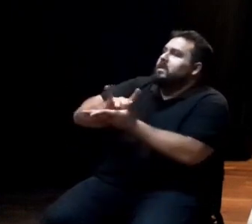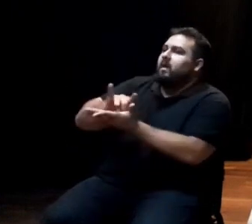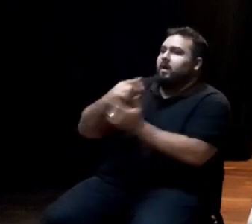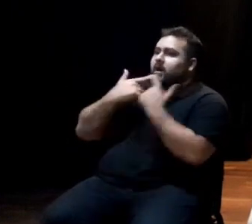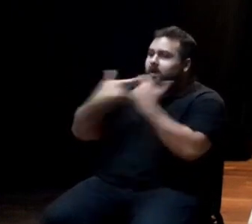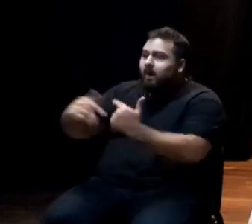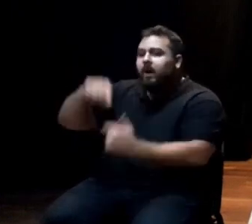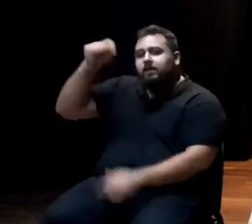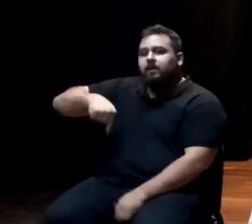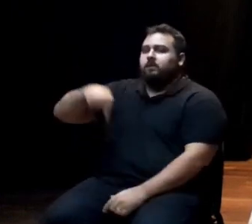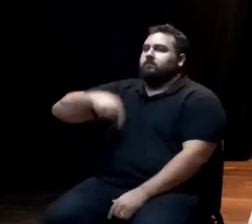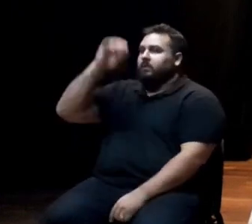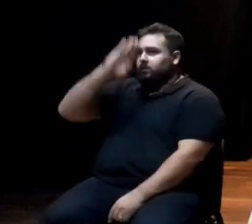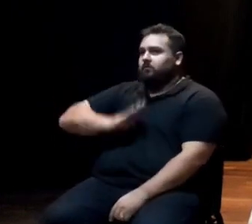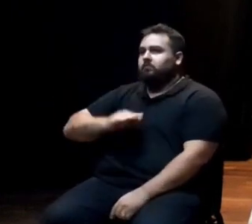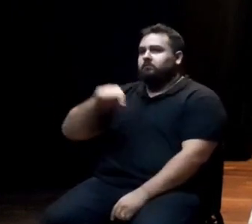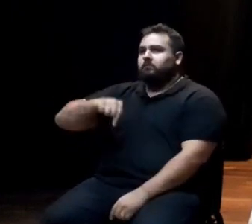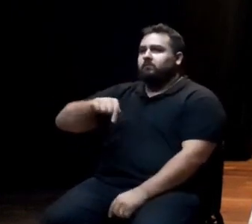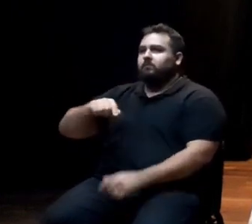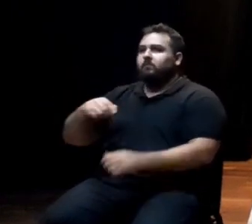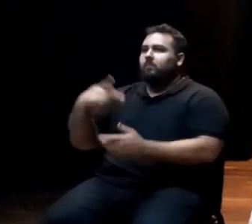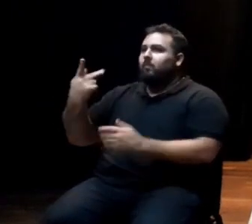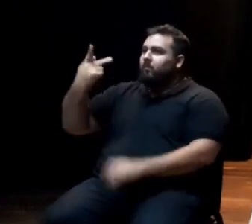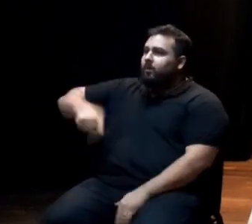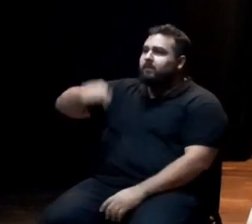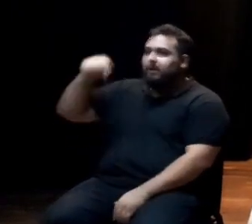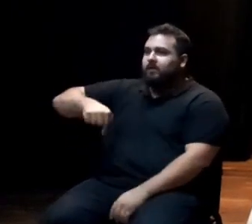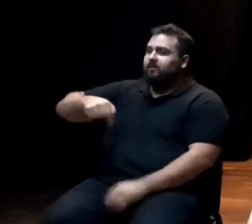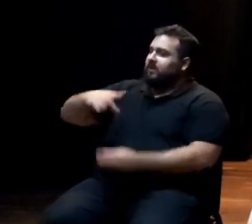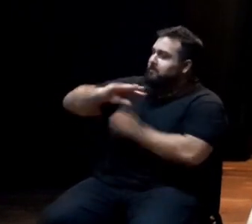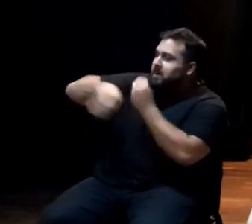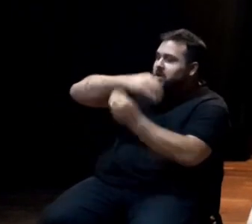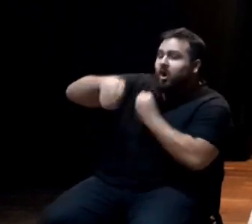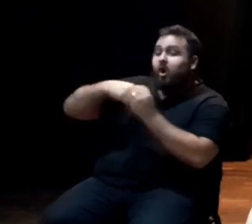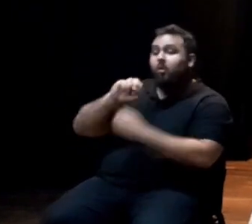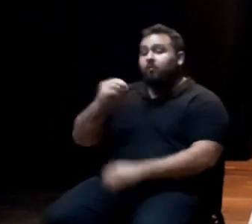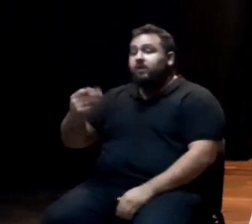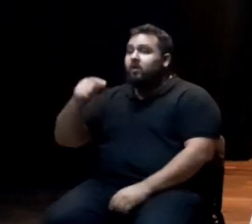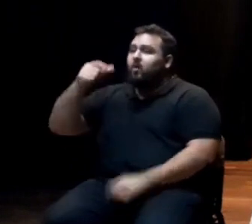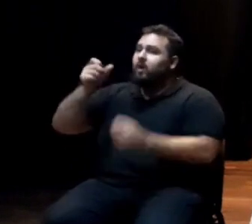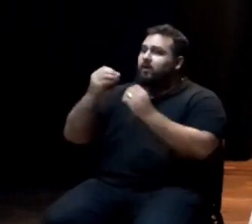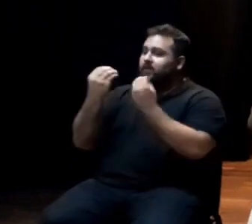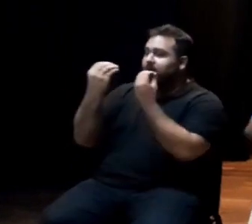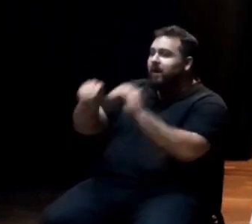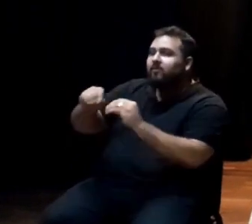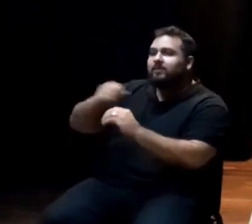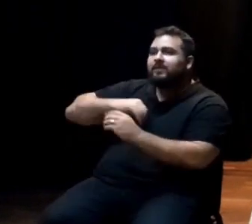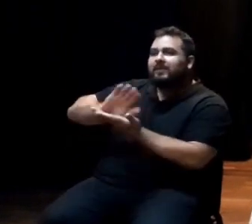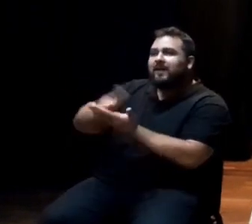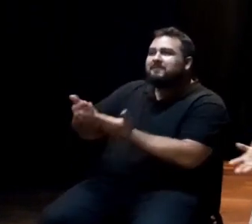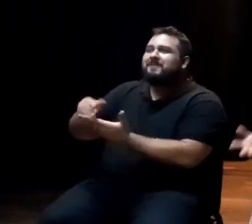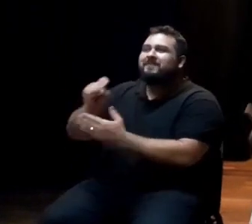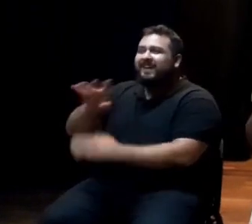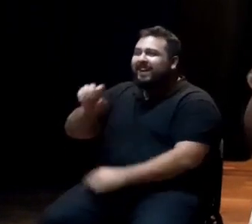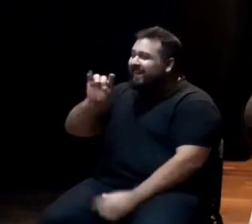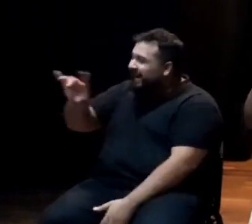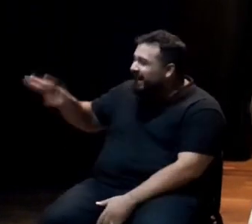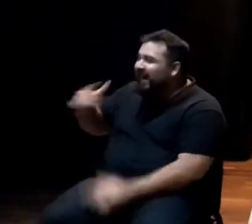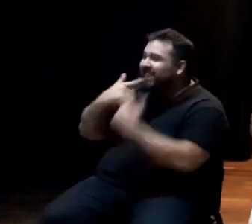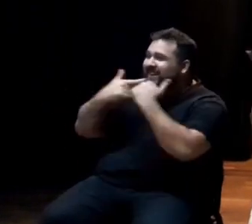A tradução vai ser Libras. Né? Não tem como você misturar ou colocar um intérprete para cada língua ali para fazer